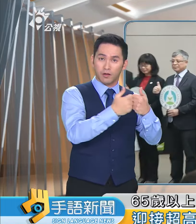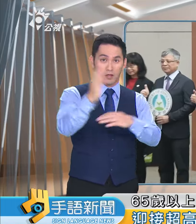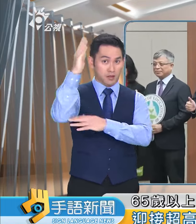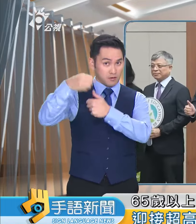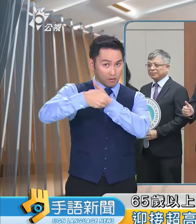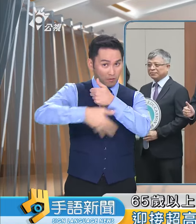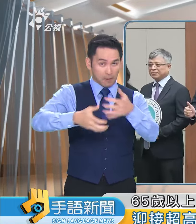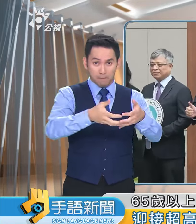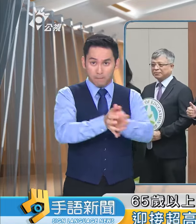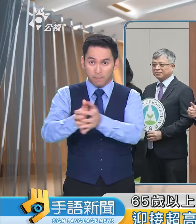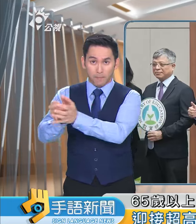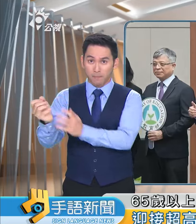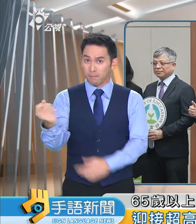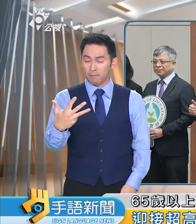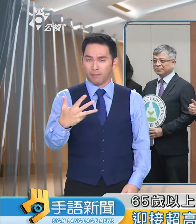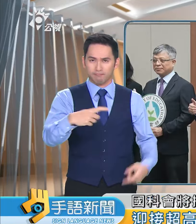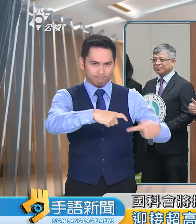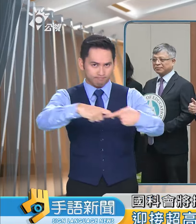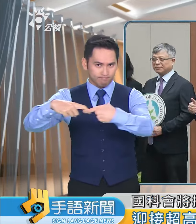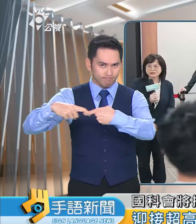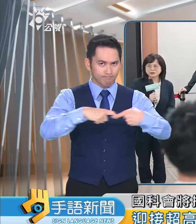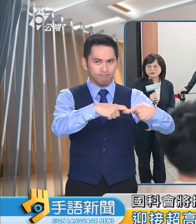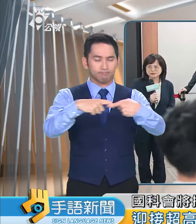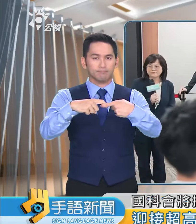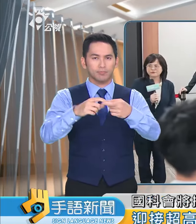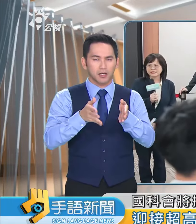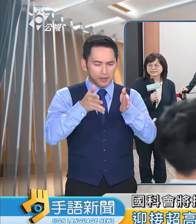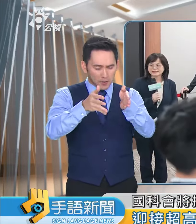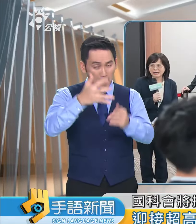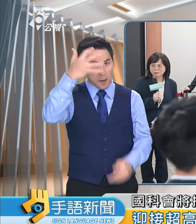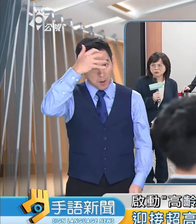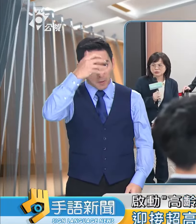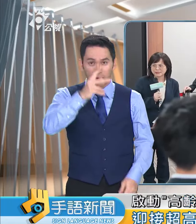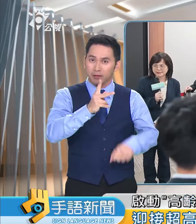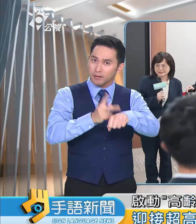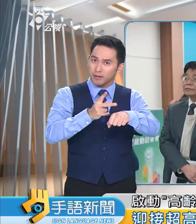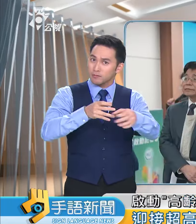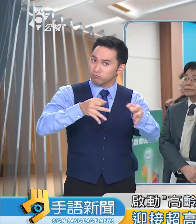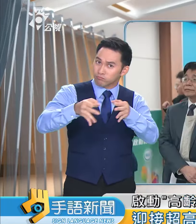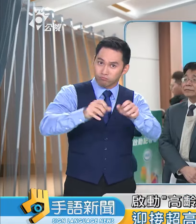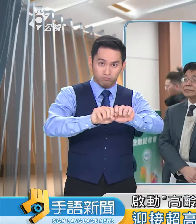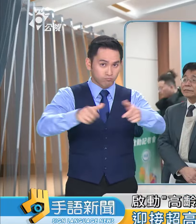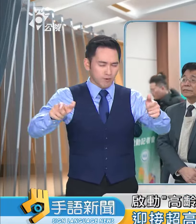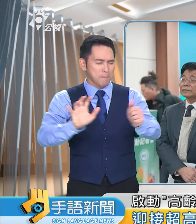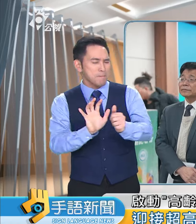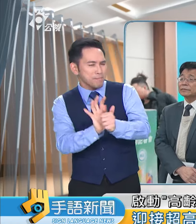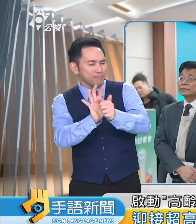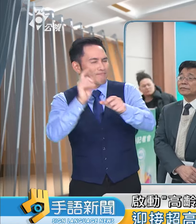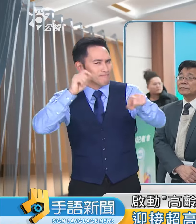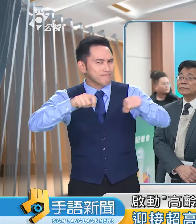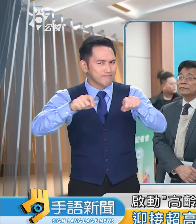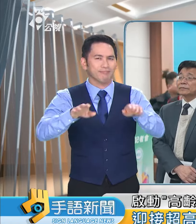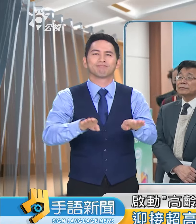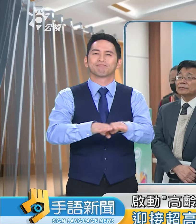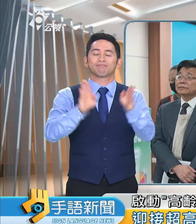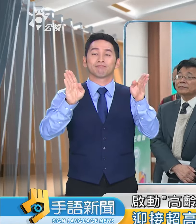20%。国科会将携手八大部会启动高龄科技产业行动计划，接下来